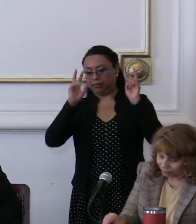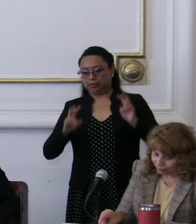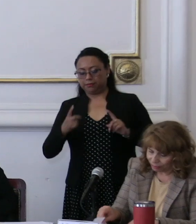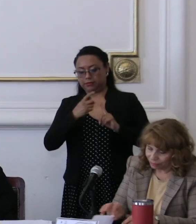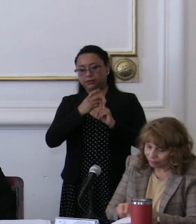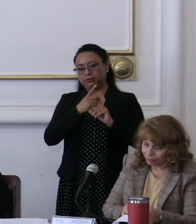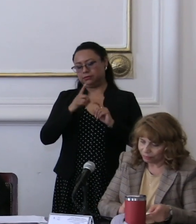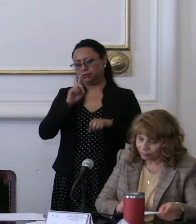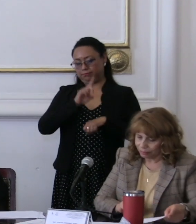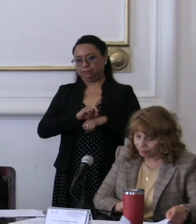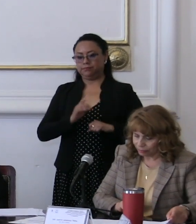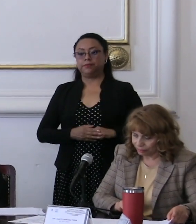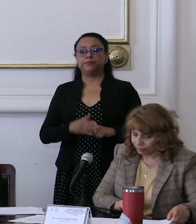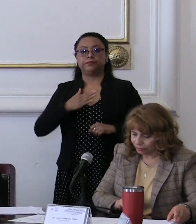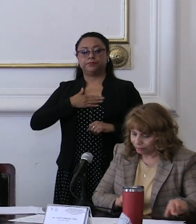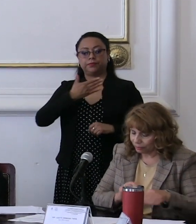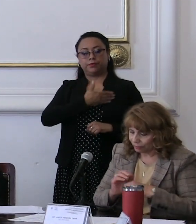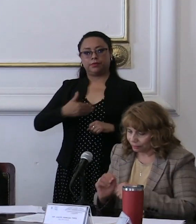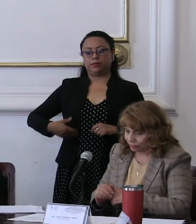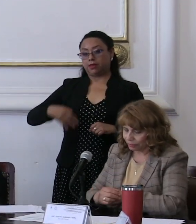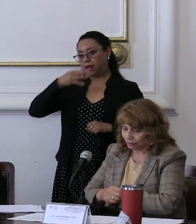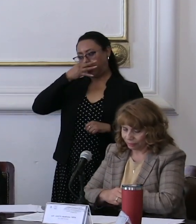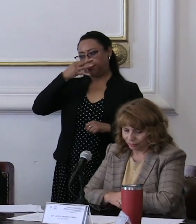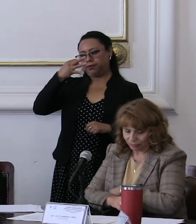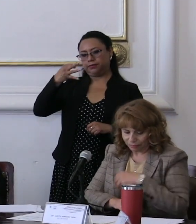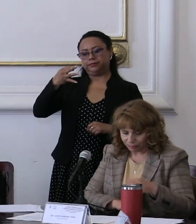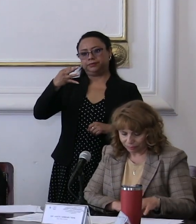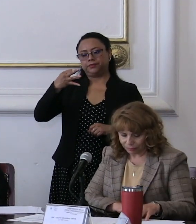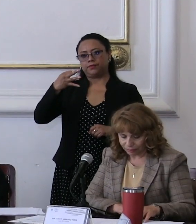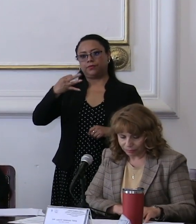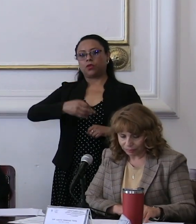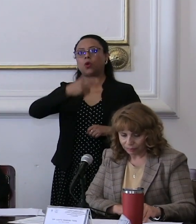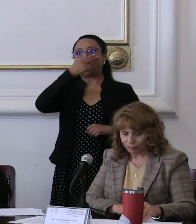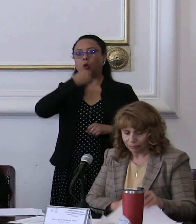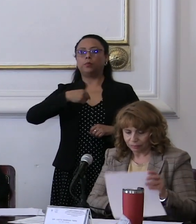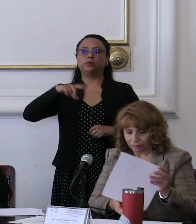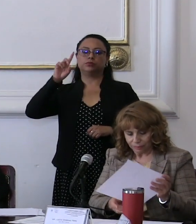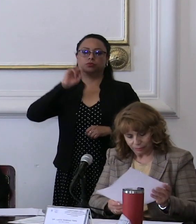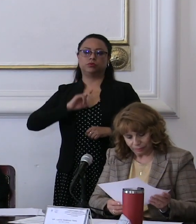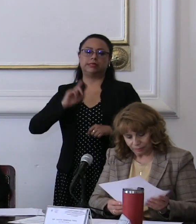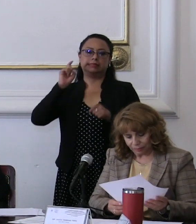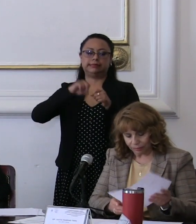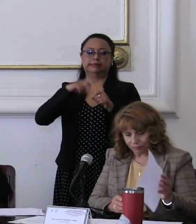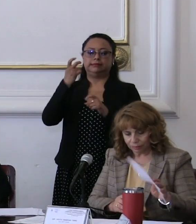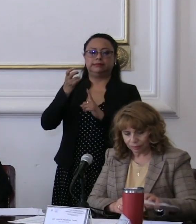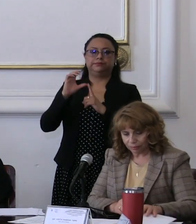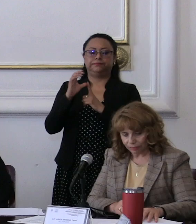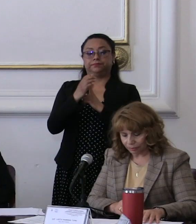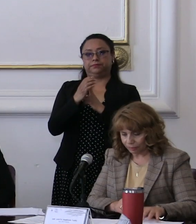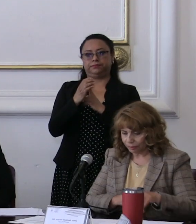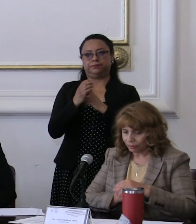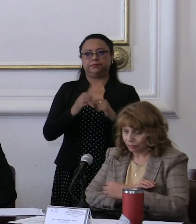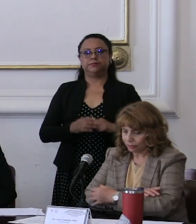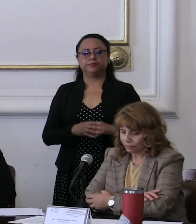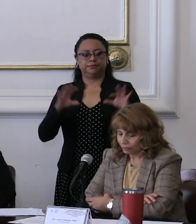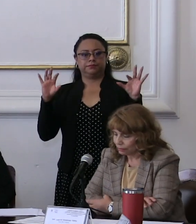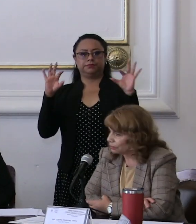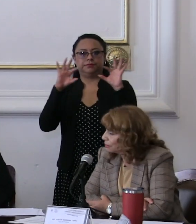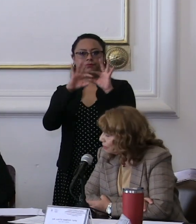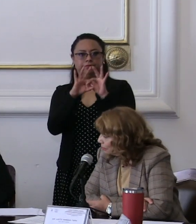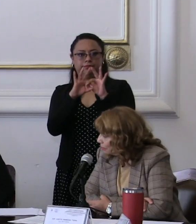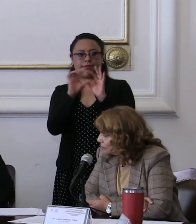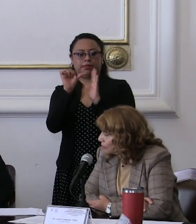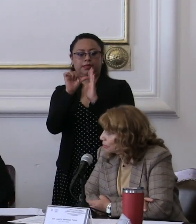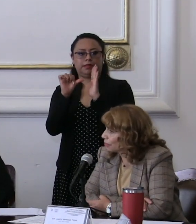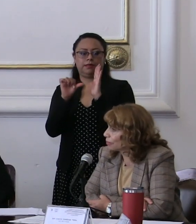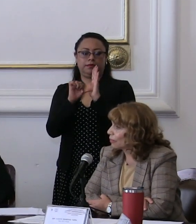esta presidencia hace del conocimiento de las y los integrantes de esta comisión que, con fundamento en